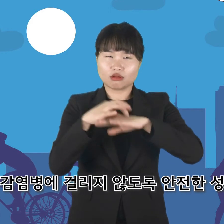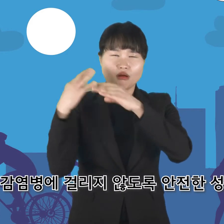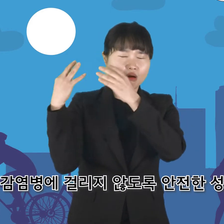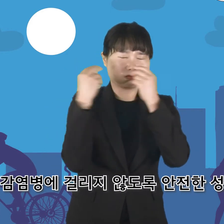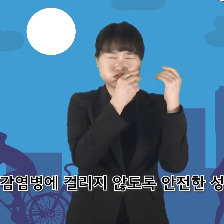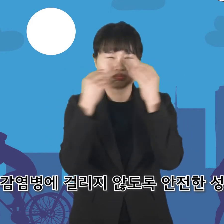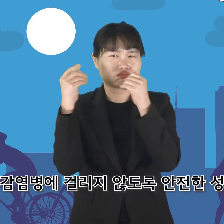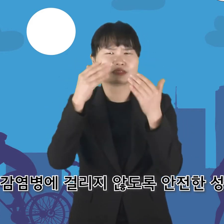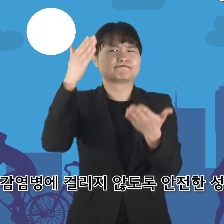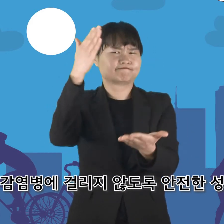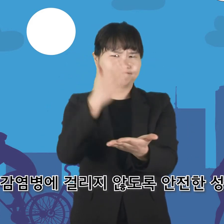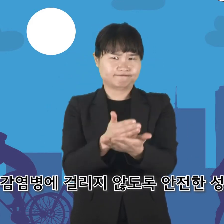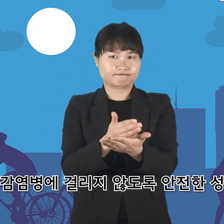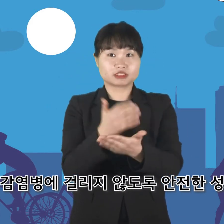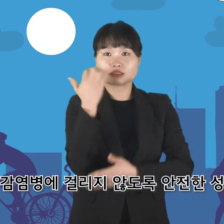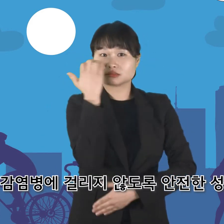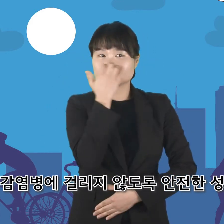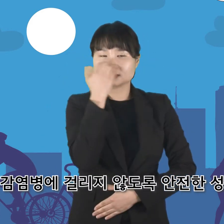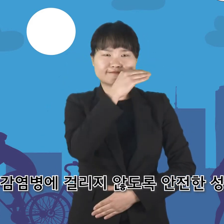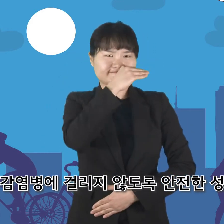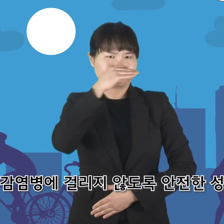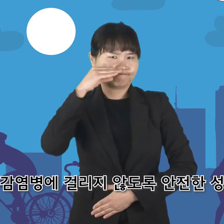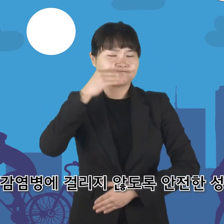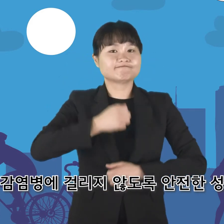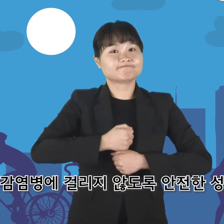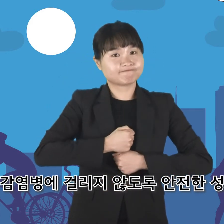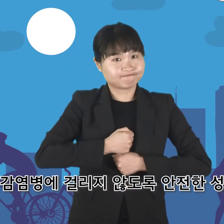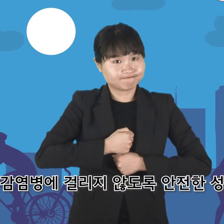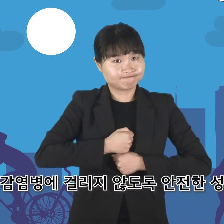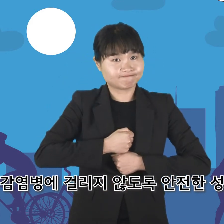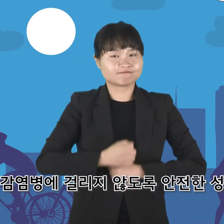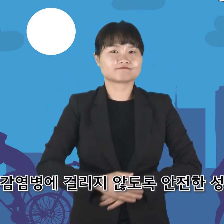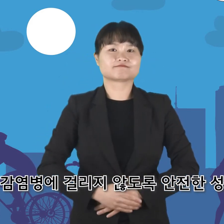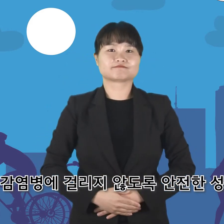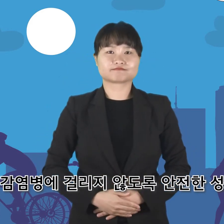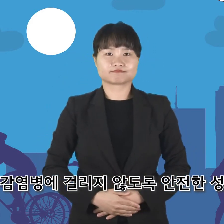성매개 감염병에 걸리지 않도록 안전한 성생활하기,